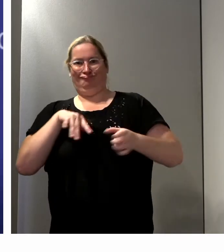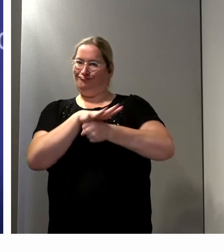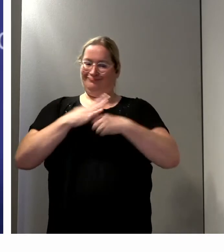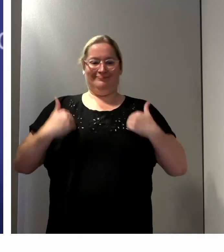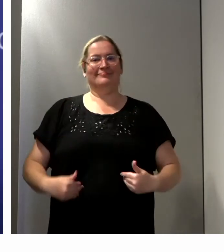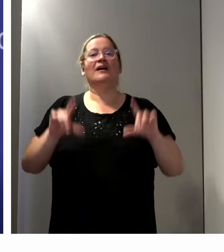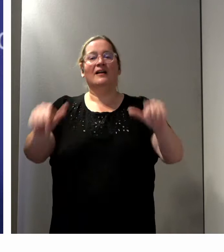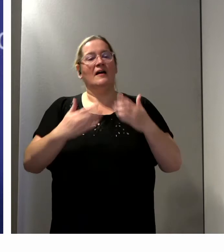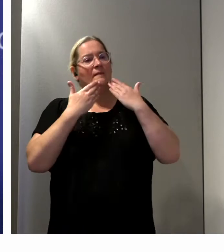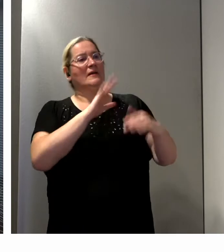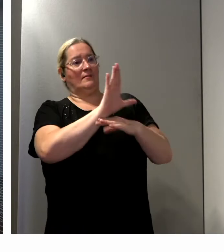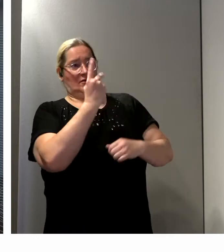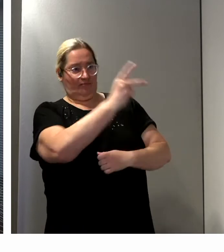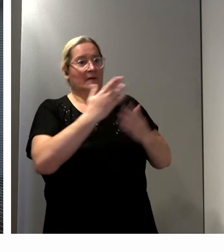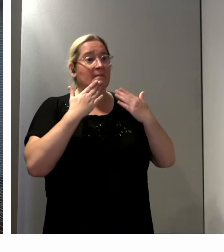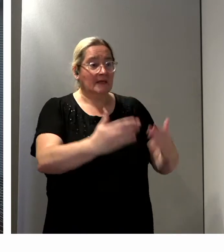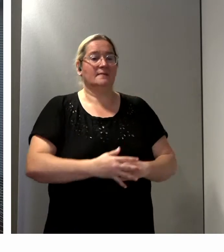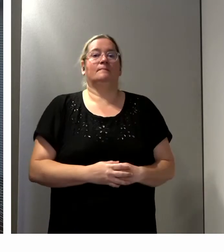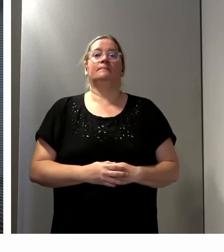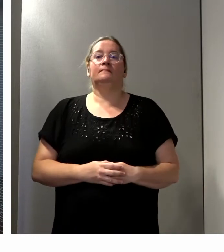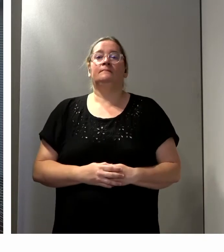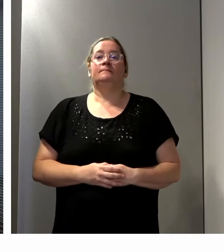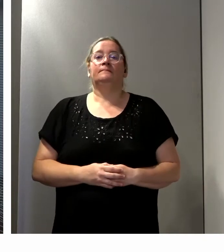votre témoignage. Alors, on a